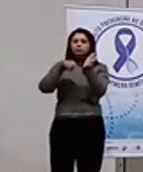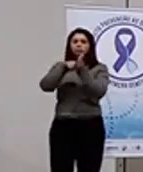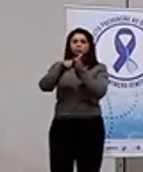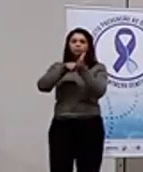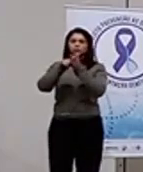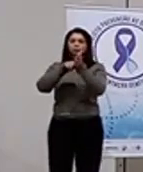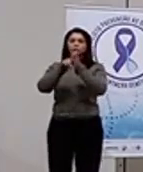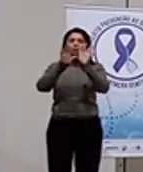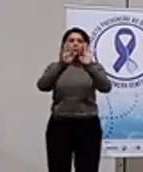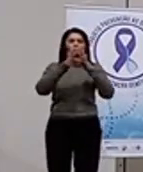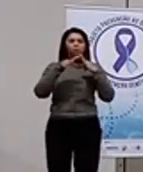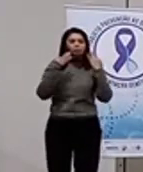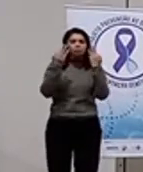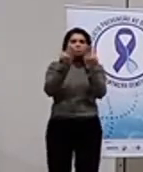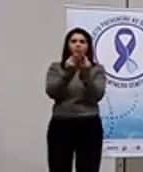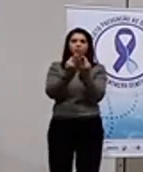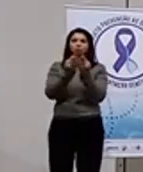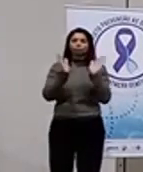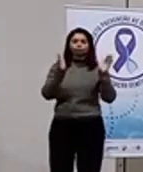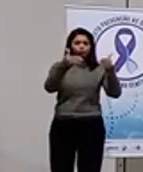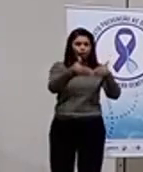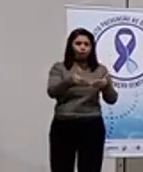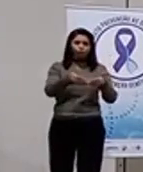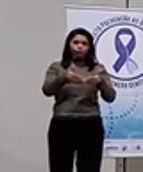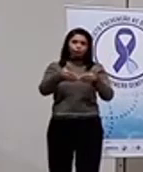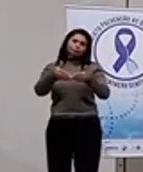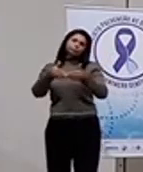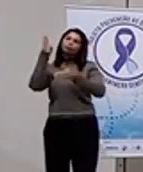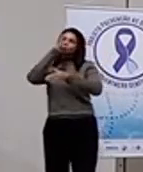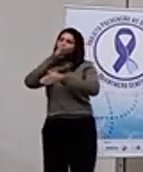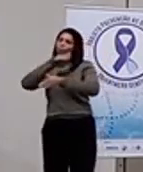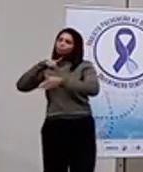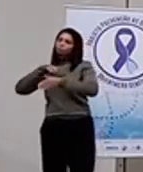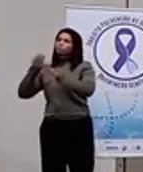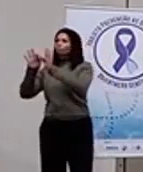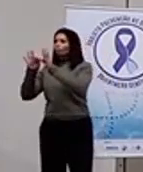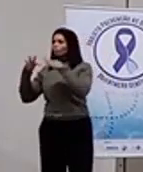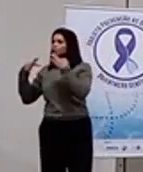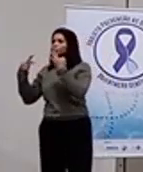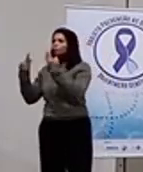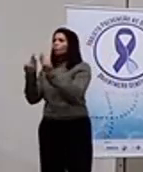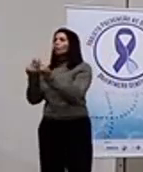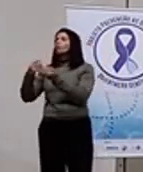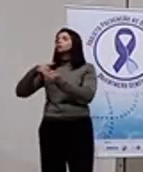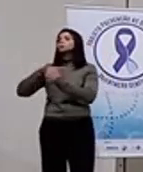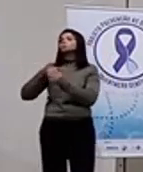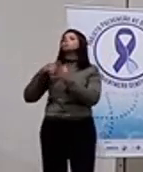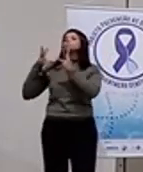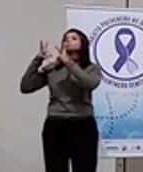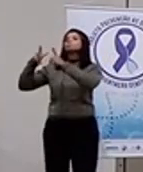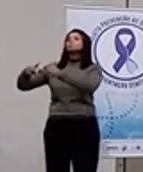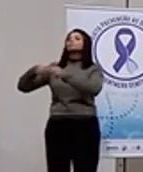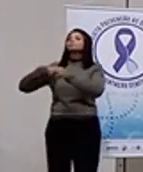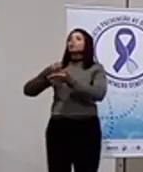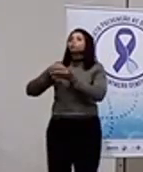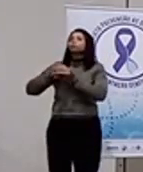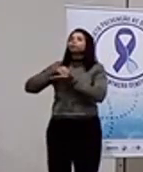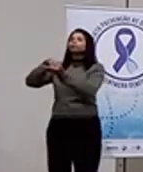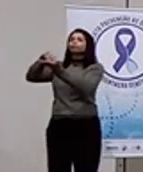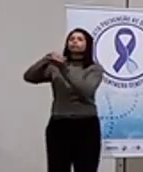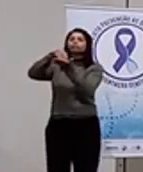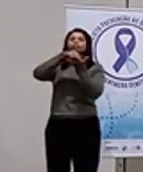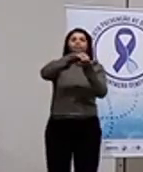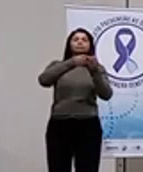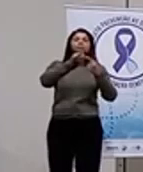familiares ou hereditários. E no Brasil nós temos algumas famílias em que, infelizmente, todos carregam mutações e podem ter, por exemplo,